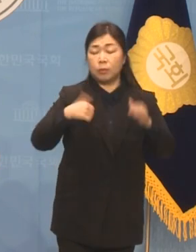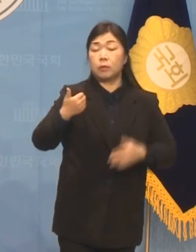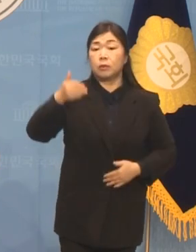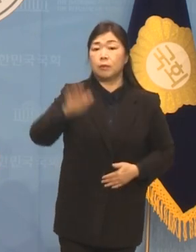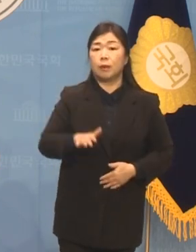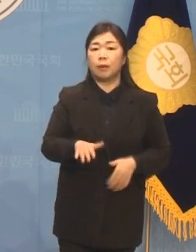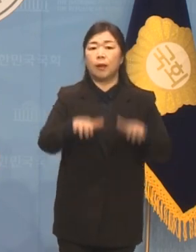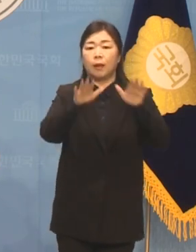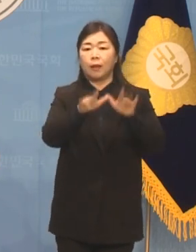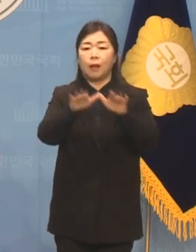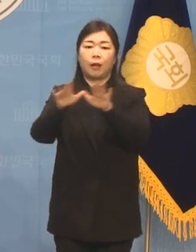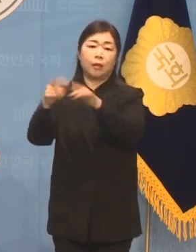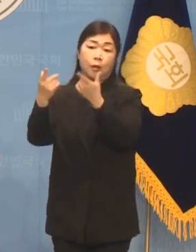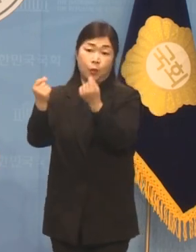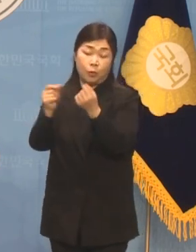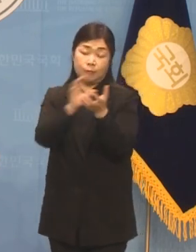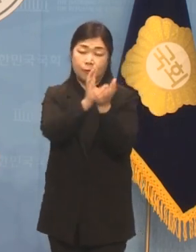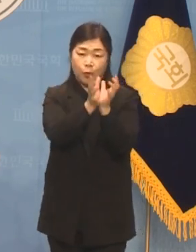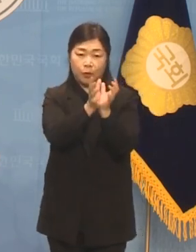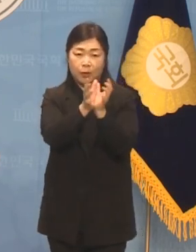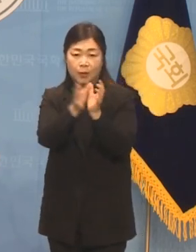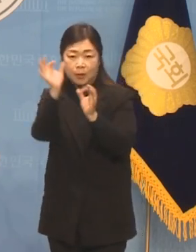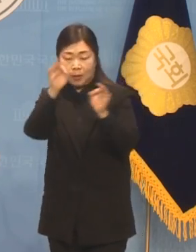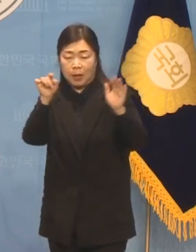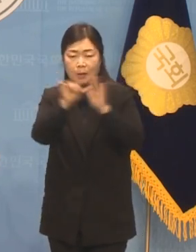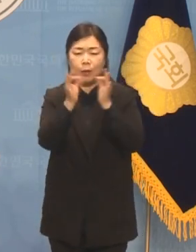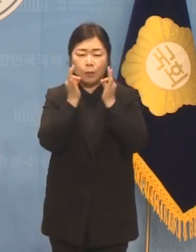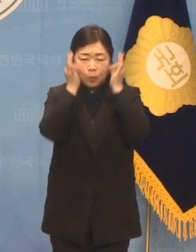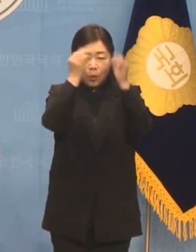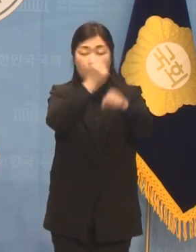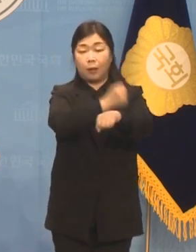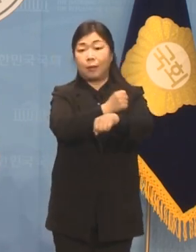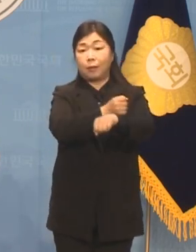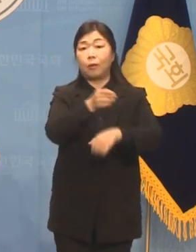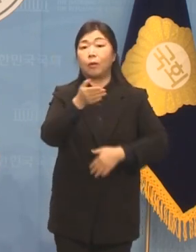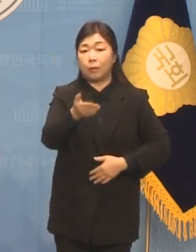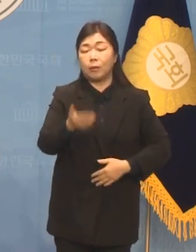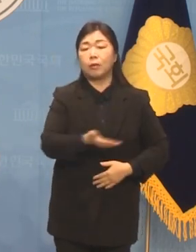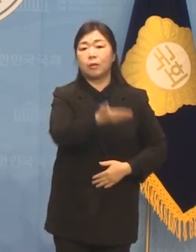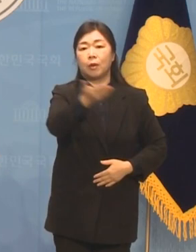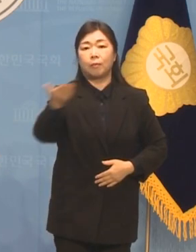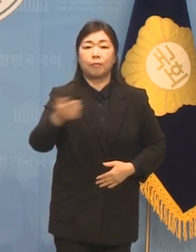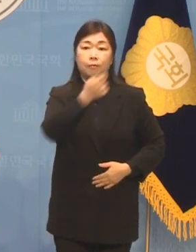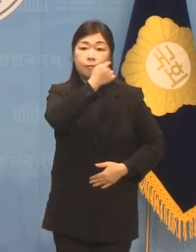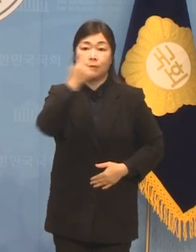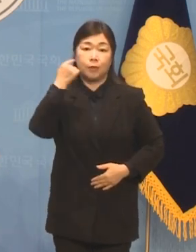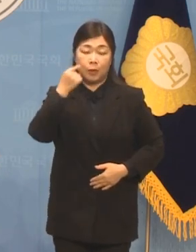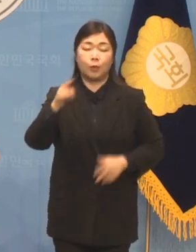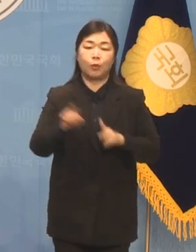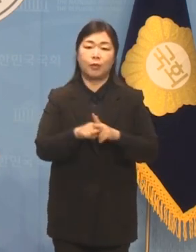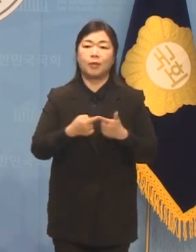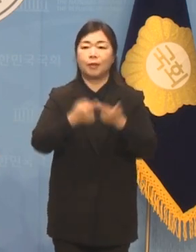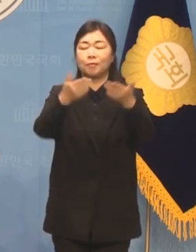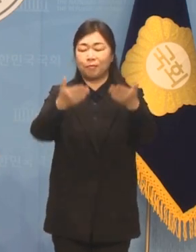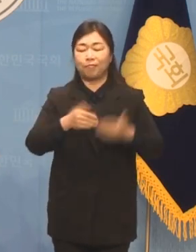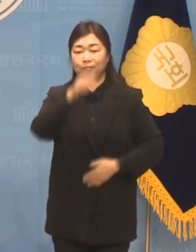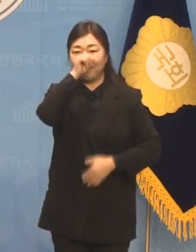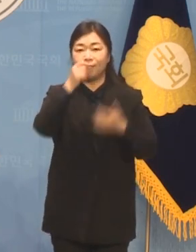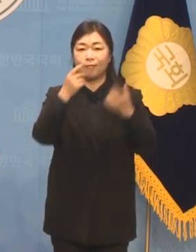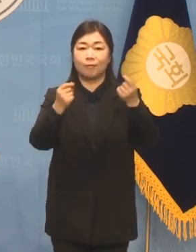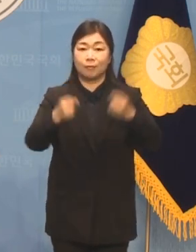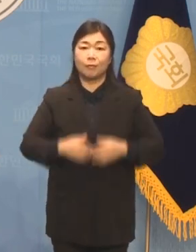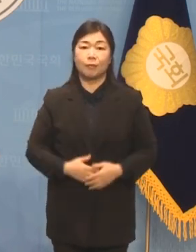날갯짓 또한 꽃송이를 찾아가는 처절한 노력이라는 것을 여러분들이 확인하고 이해해 주셨으면